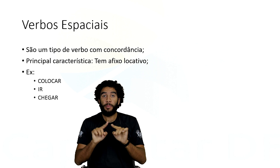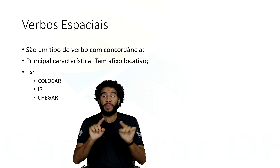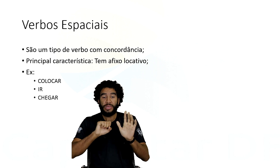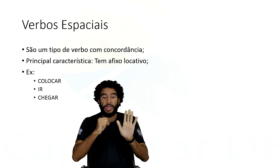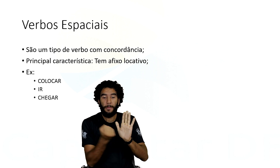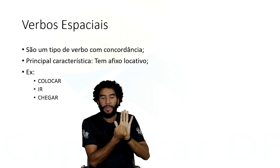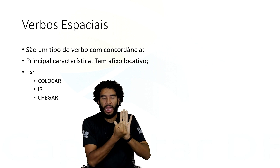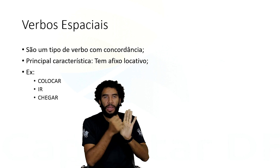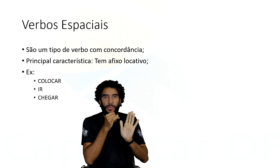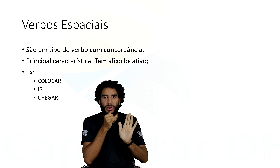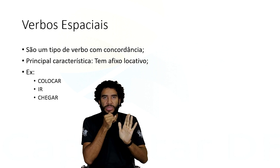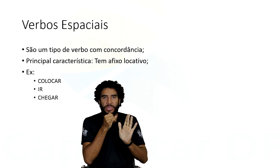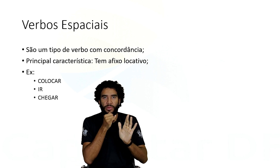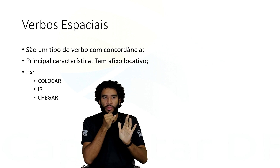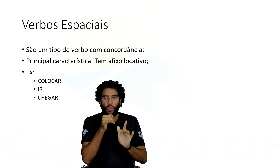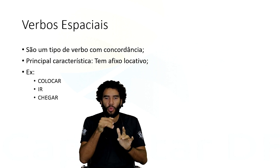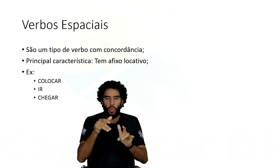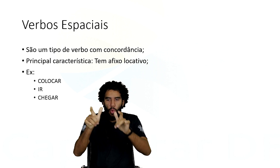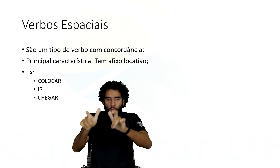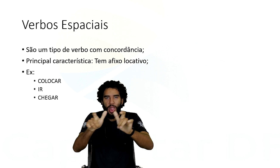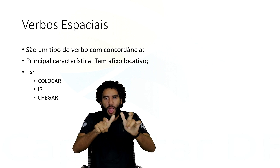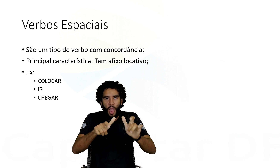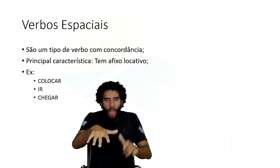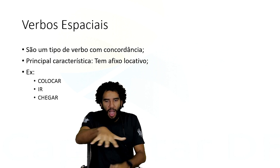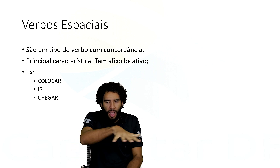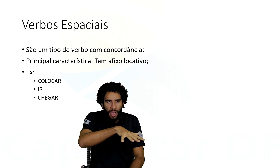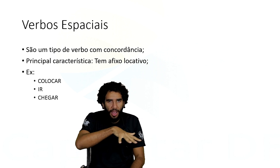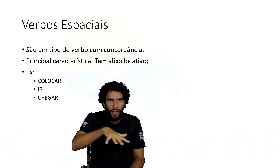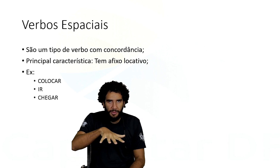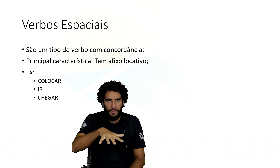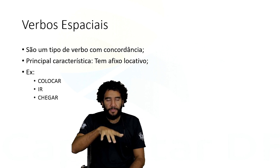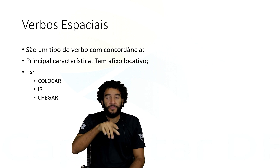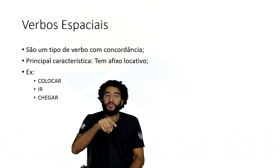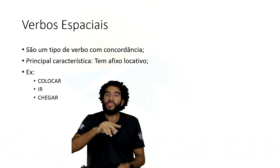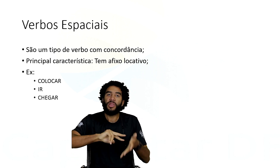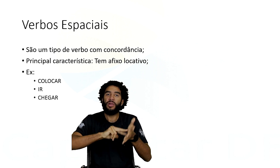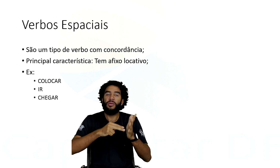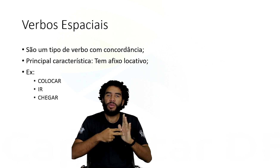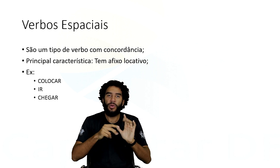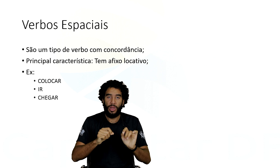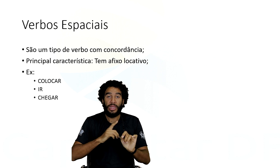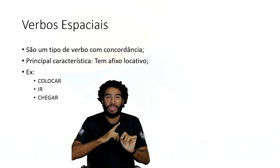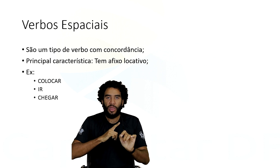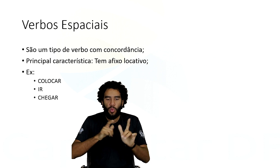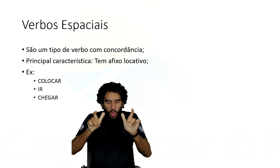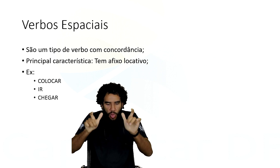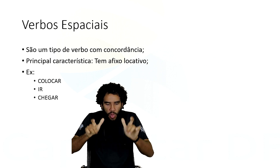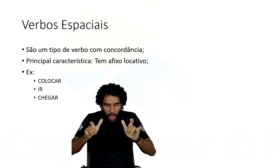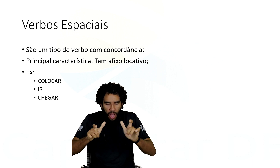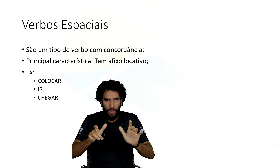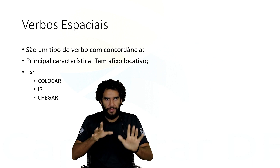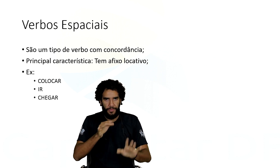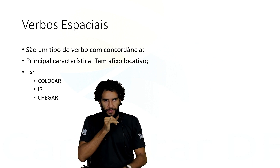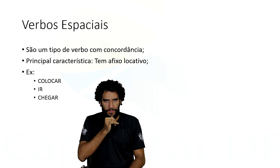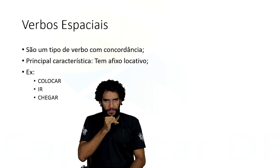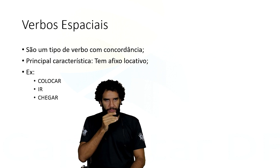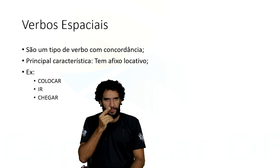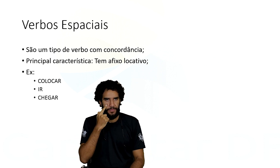Por isso que a principal característica dele é esse afixo locativo, ou seja, eles marcam uma localização. Por